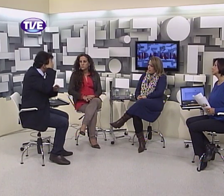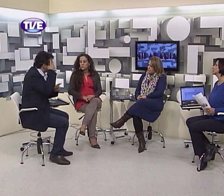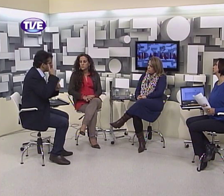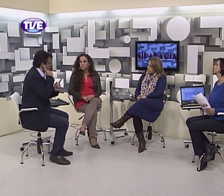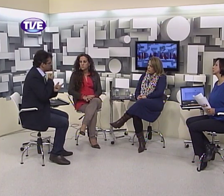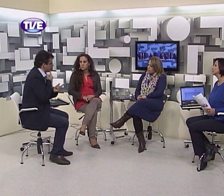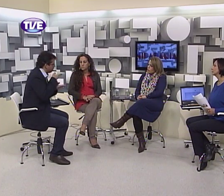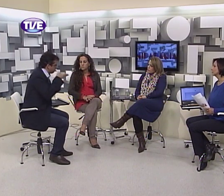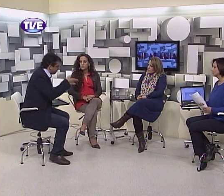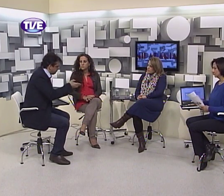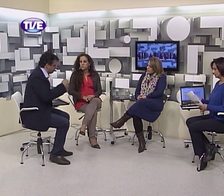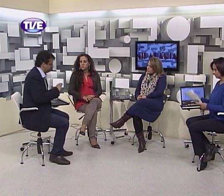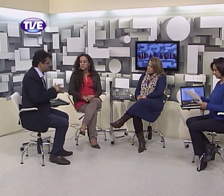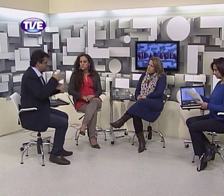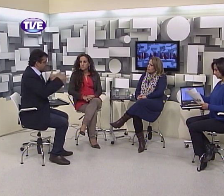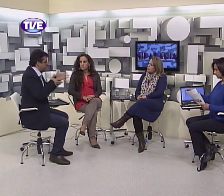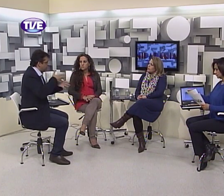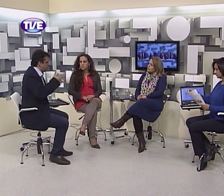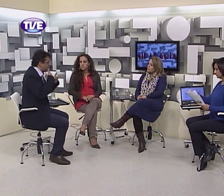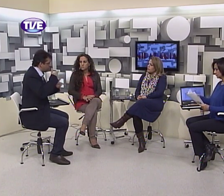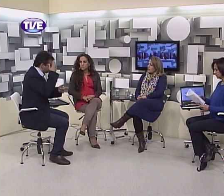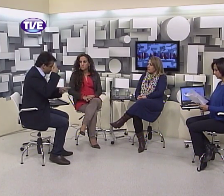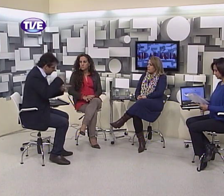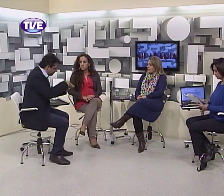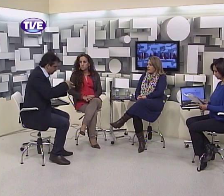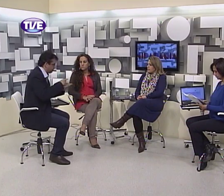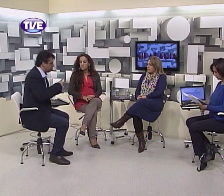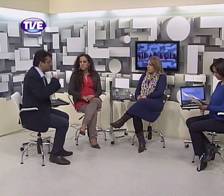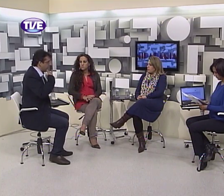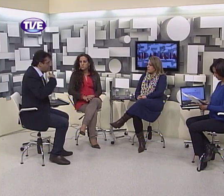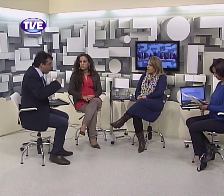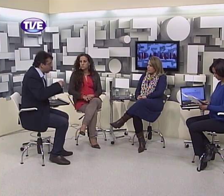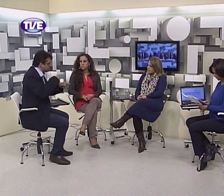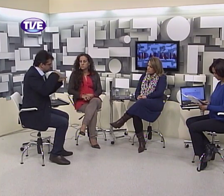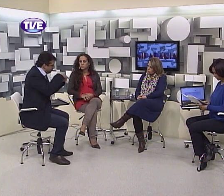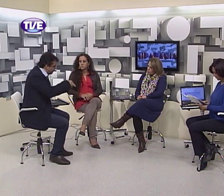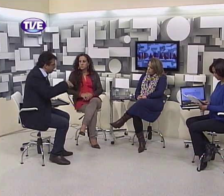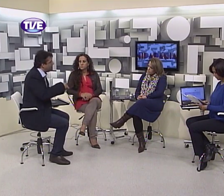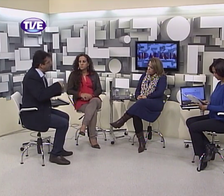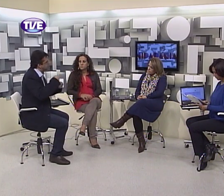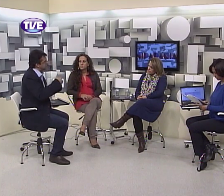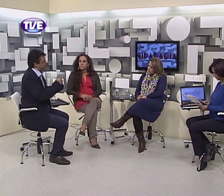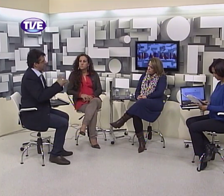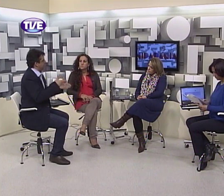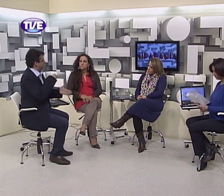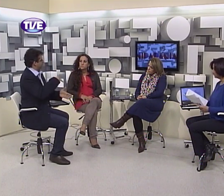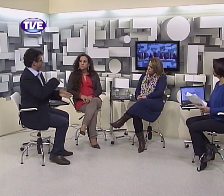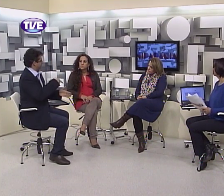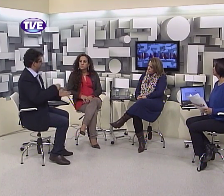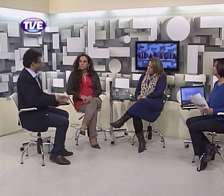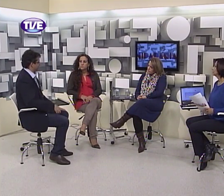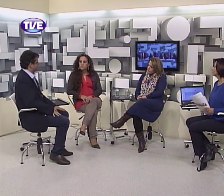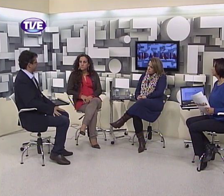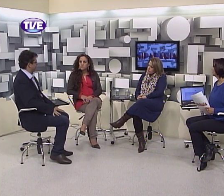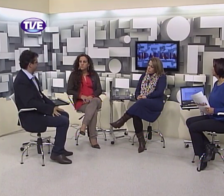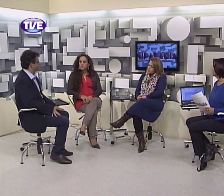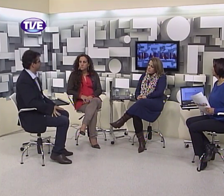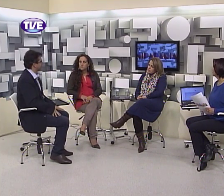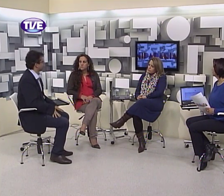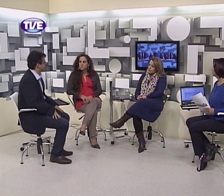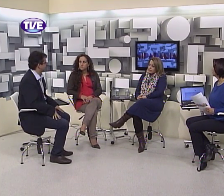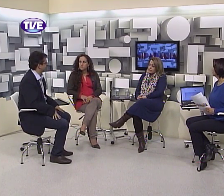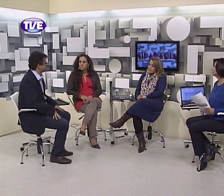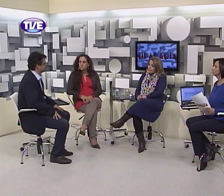sendo pensado, como que as questões da cultura surda e da língua de sinais estão sendo pensadas nas escolas. Então, as